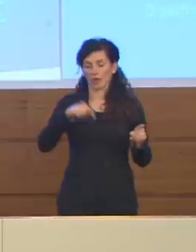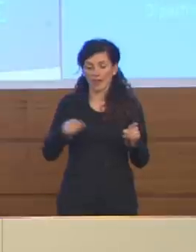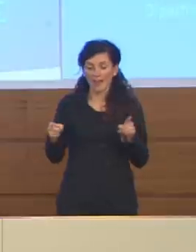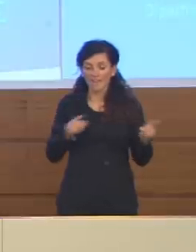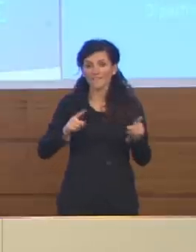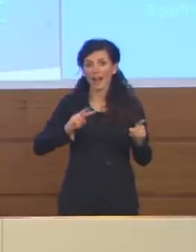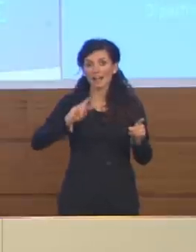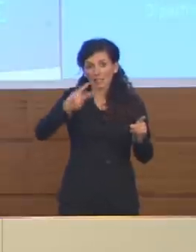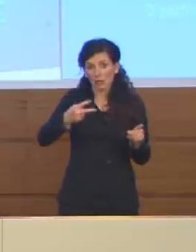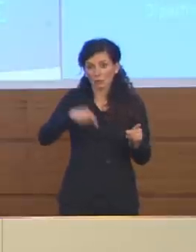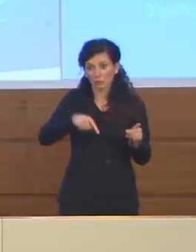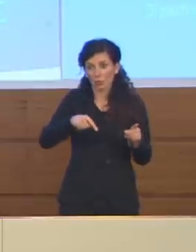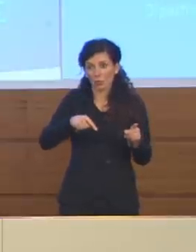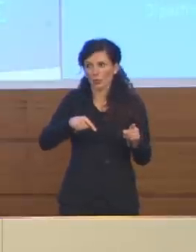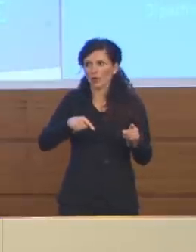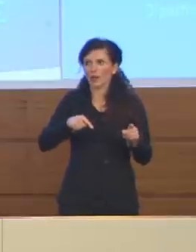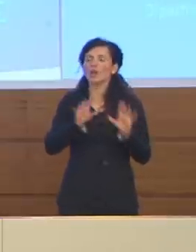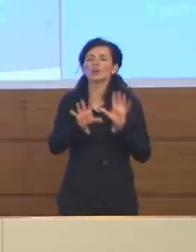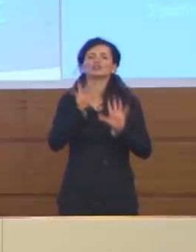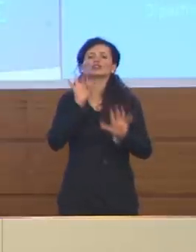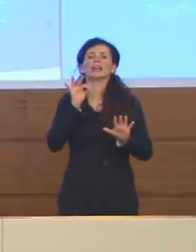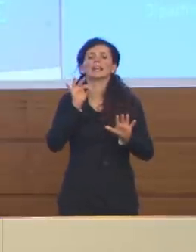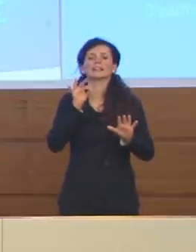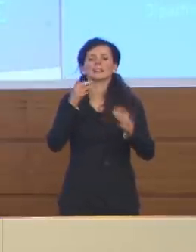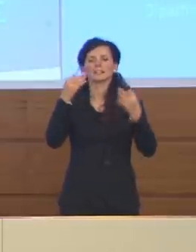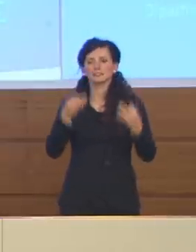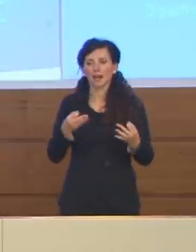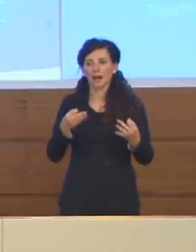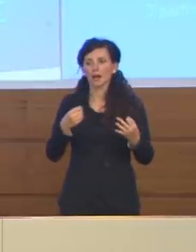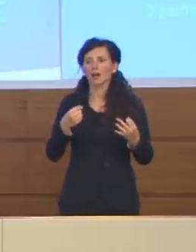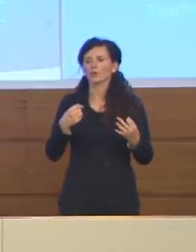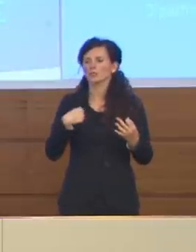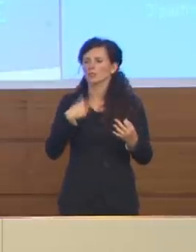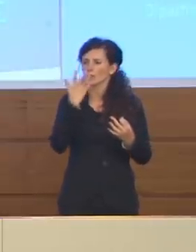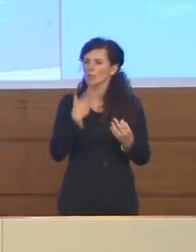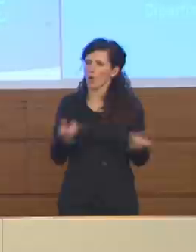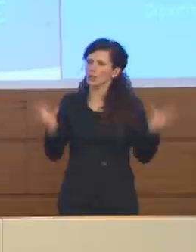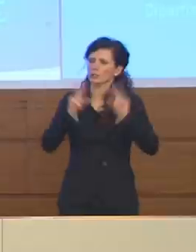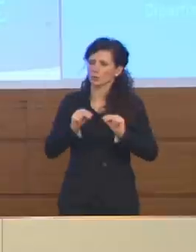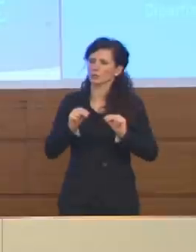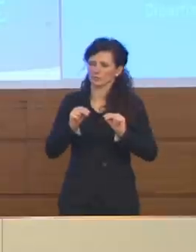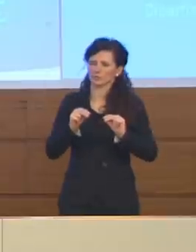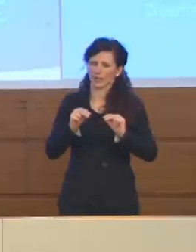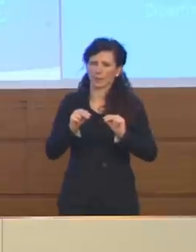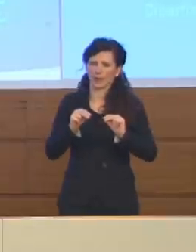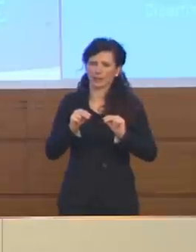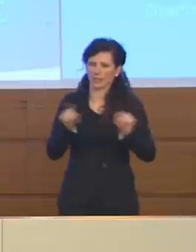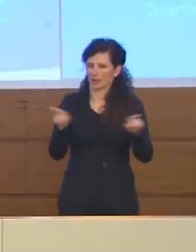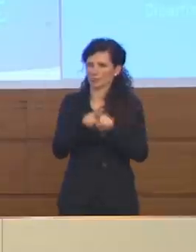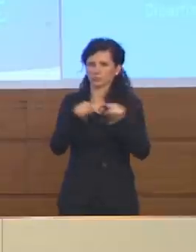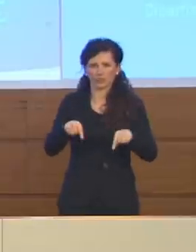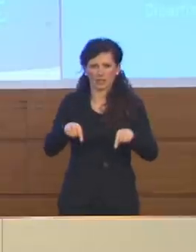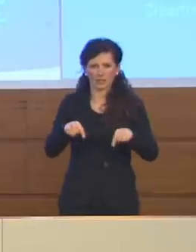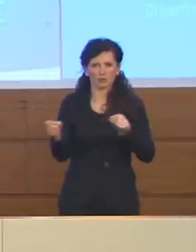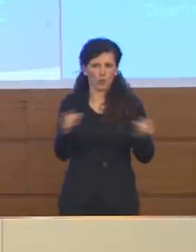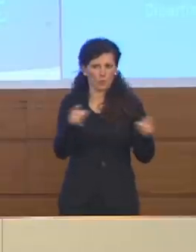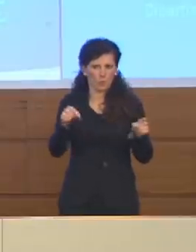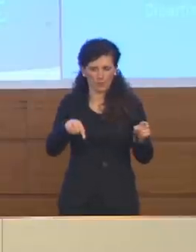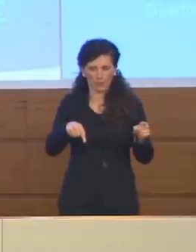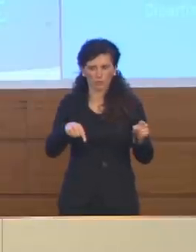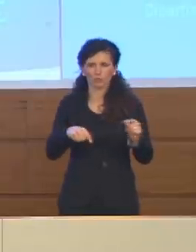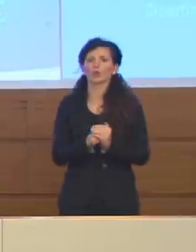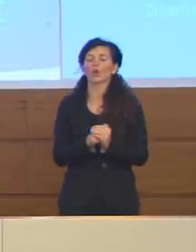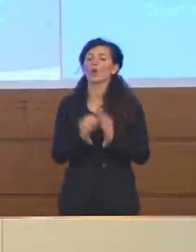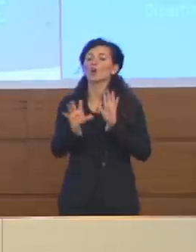voglio provare a ripetere anche qui sostanzialmente sono state